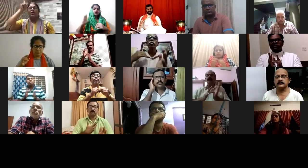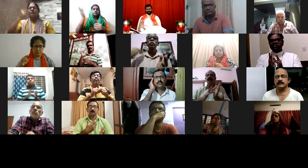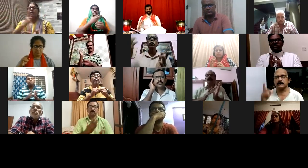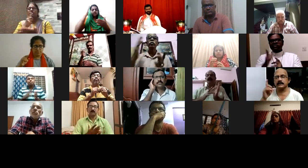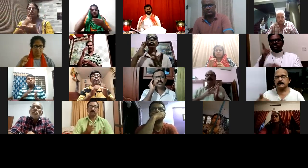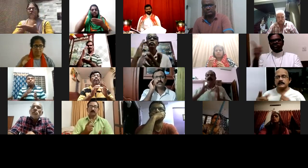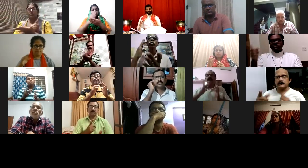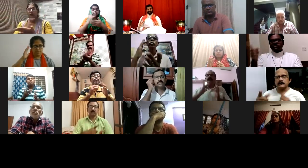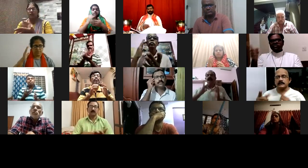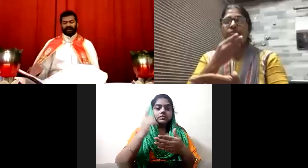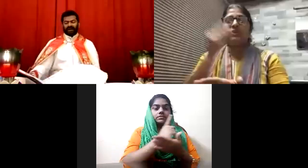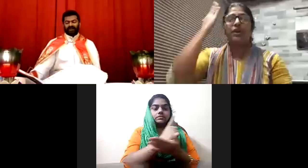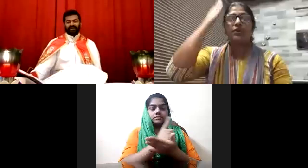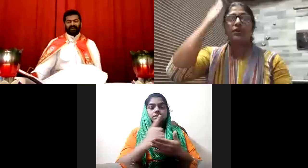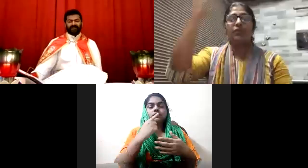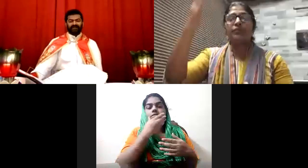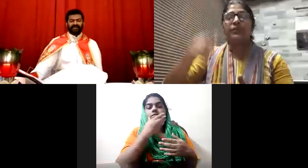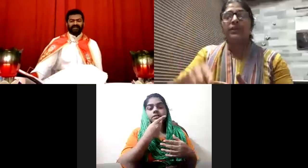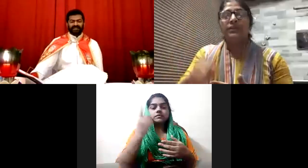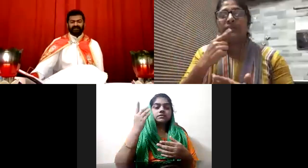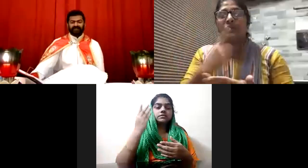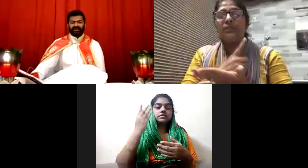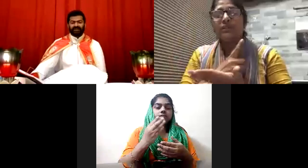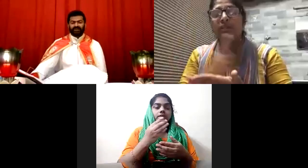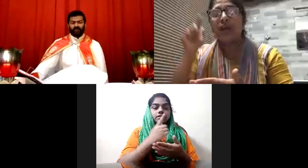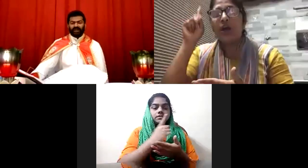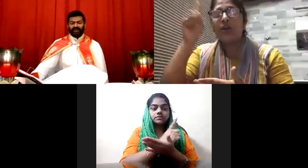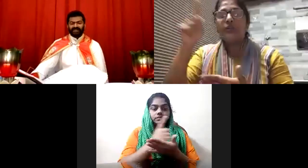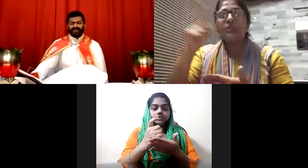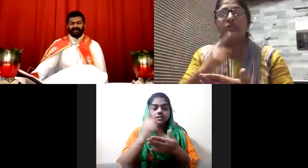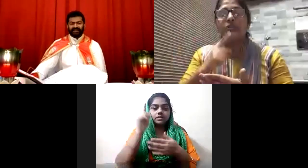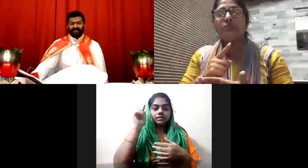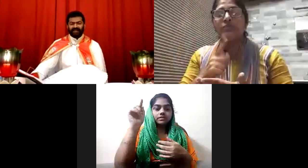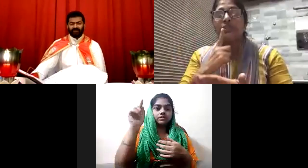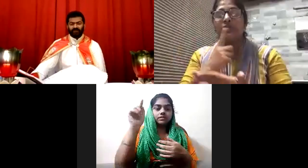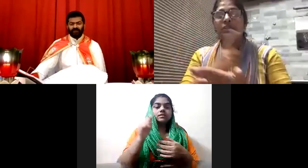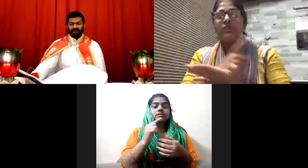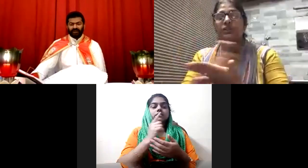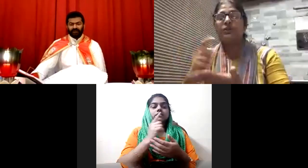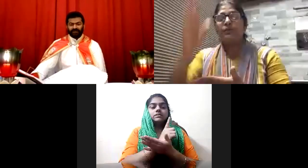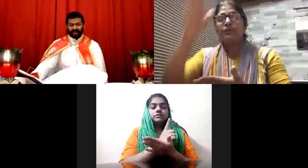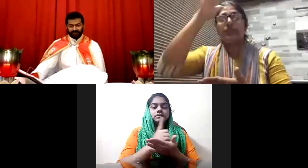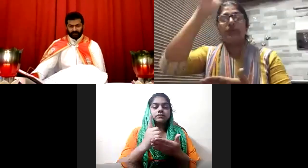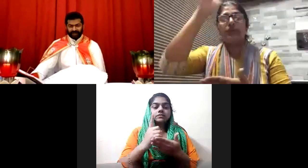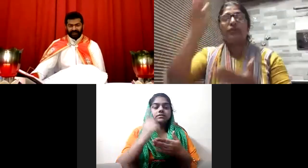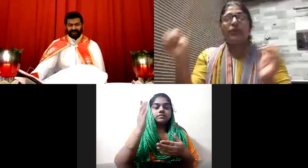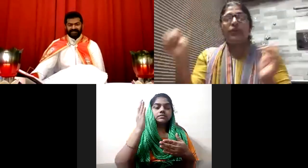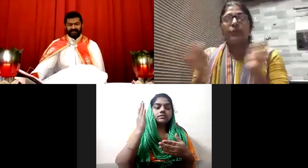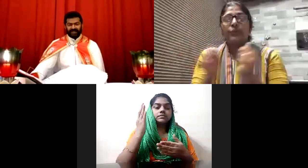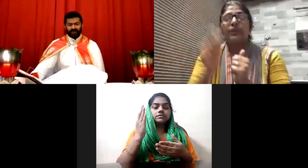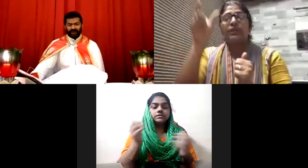ഞങ്ങൾ വിശ്വസിക്കുന്നു. അവിടുന്ന് സത്യദൈവത്തിൽ നിന്നുള്ള സത്യദൈവവും പിതാവിലൂടെ